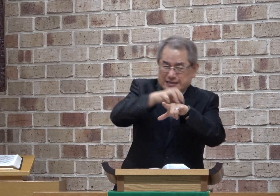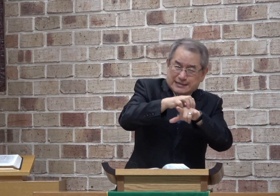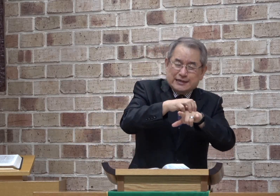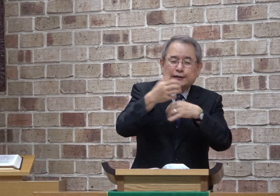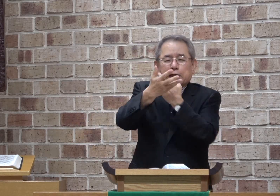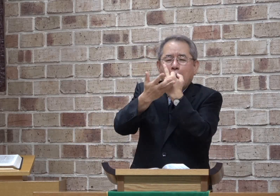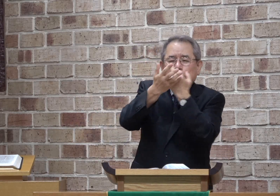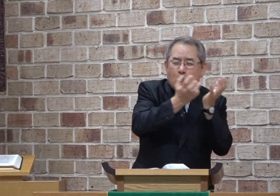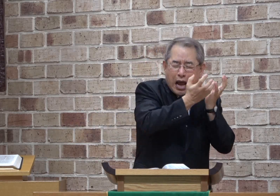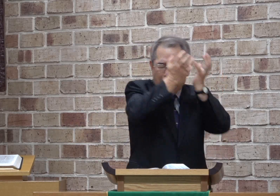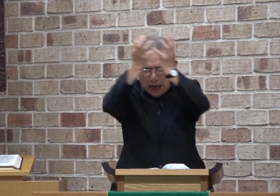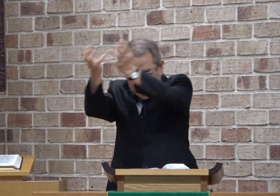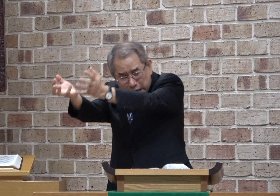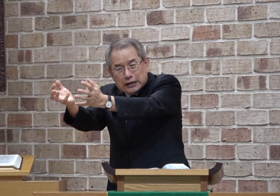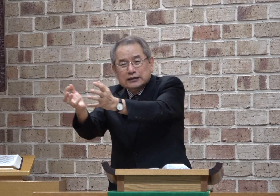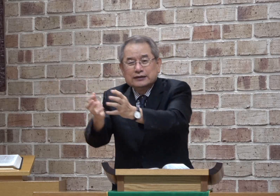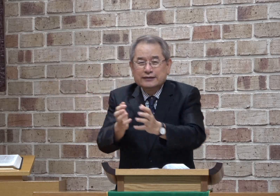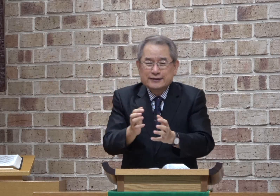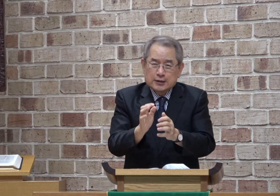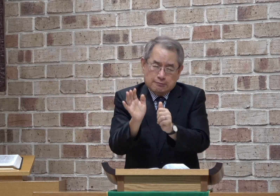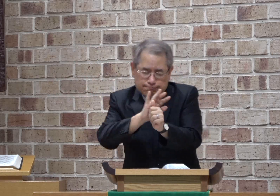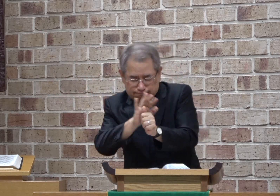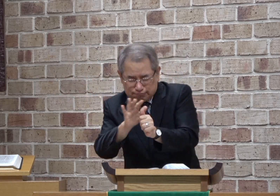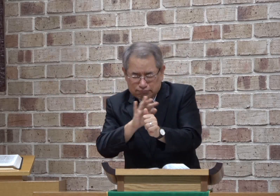그럴 때 미국에서